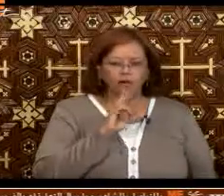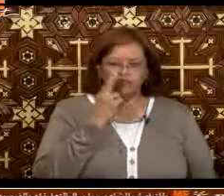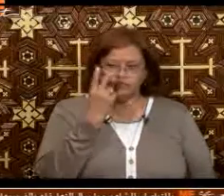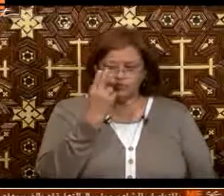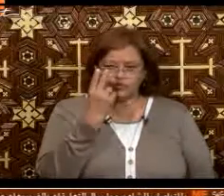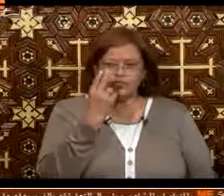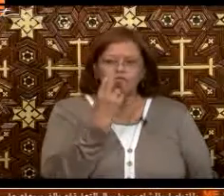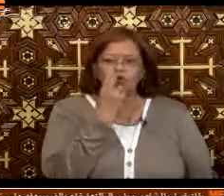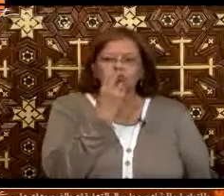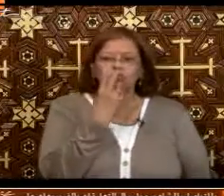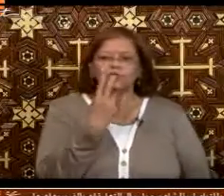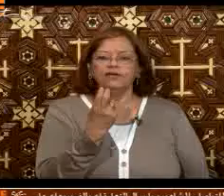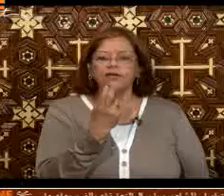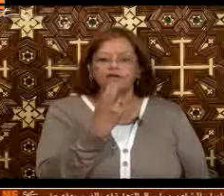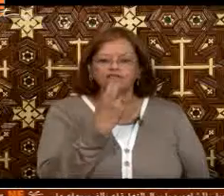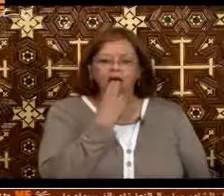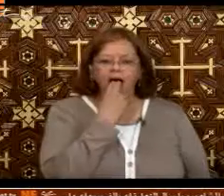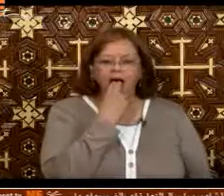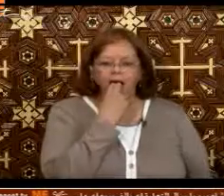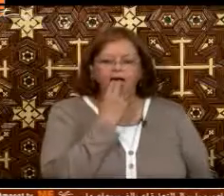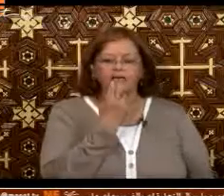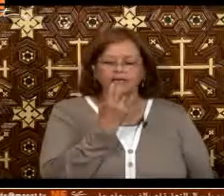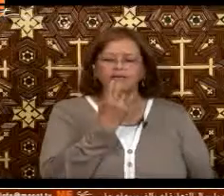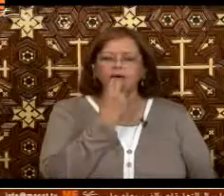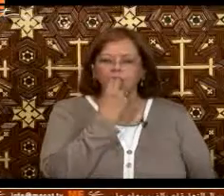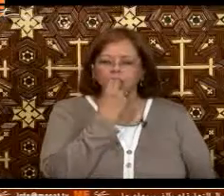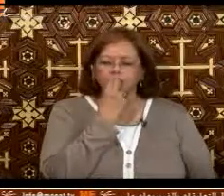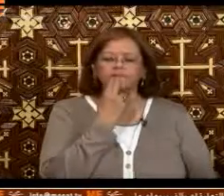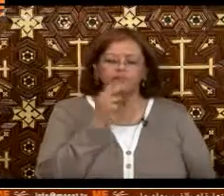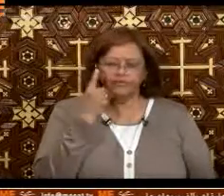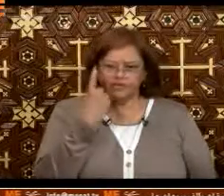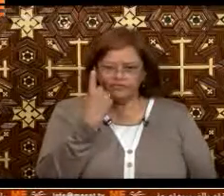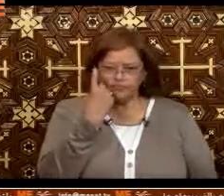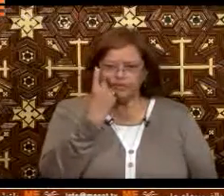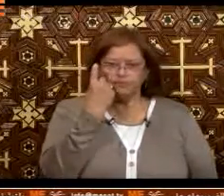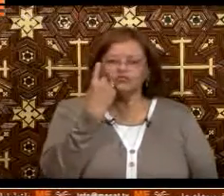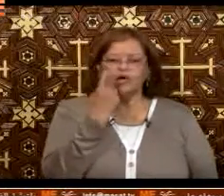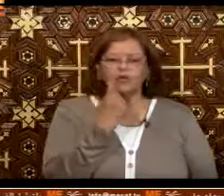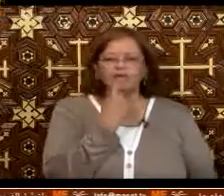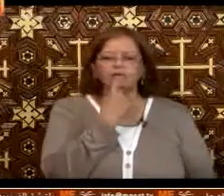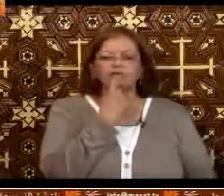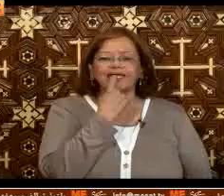قاف نقطتين بحطهم جوه بقي قاف يبقى كده قاف. كاف بصباع واحد بقول